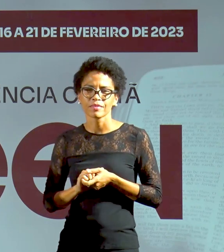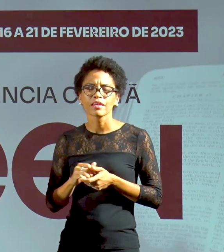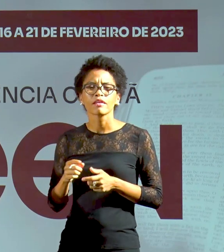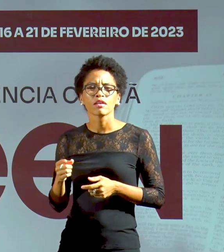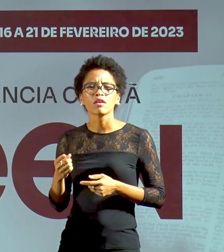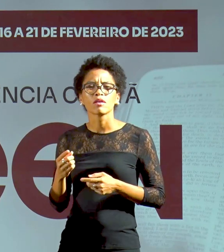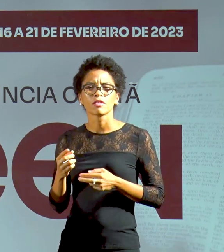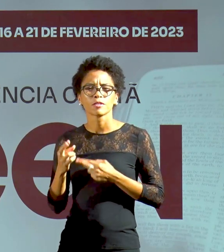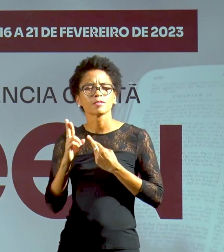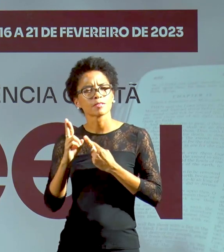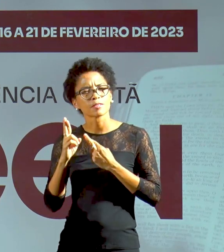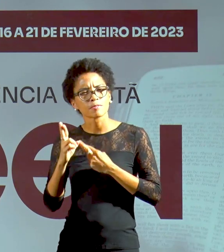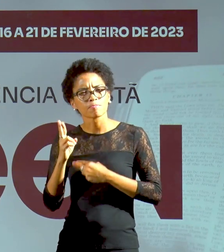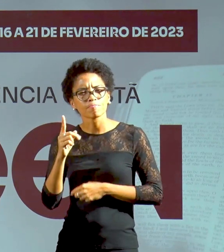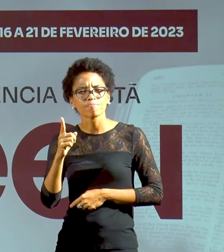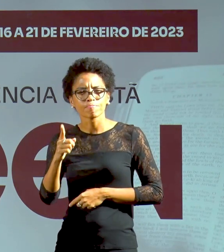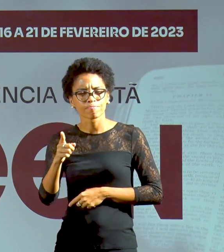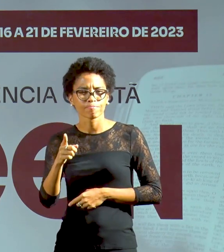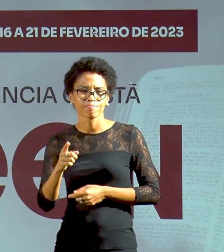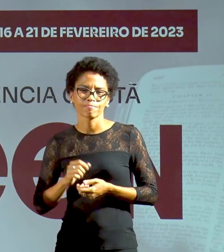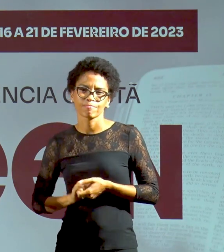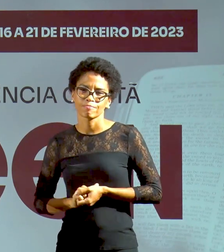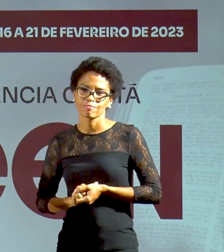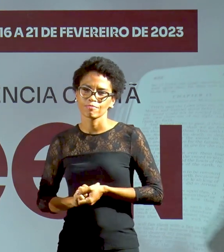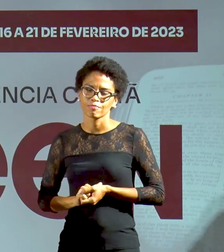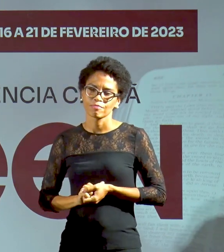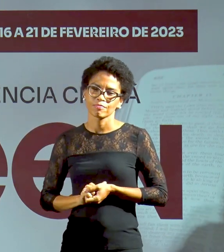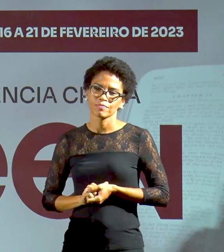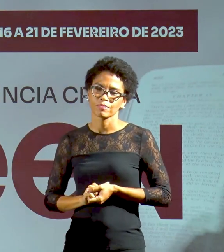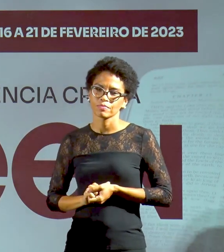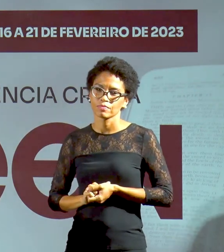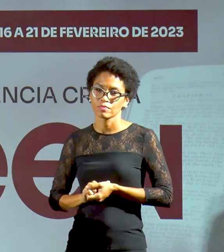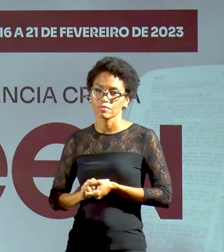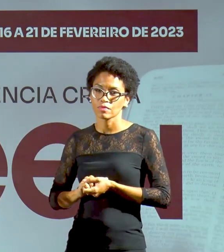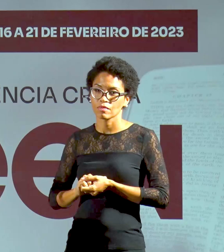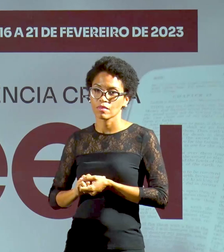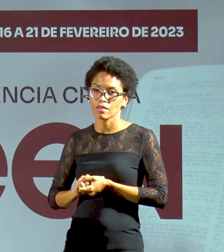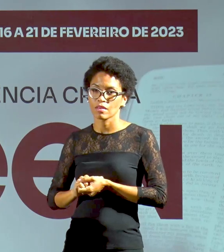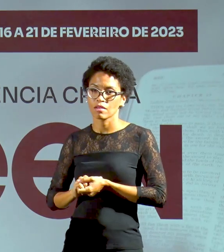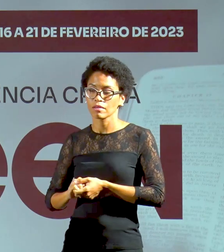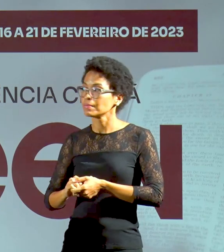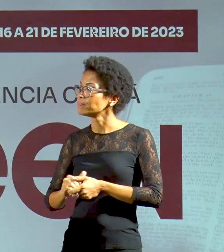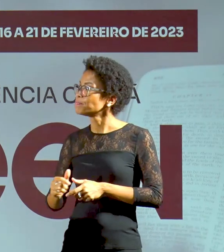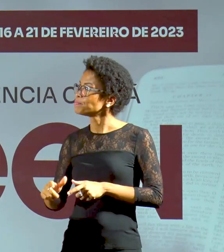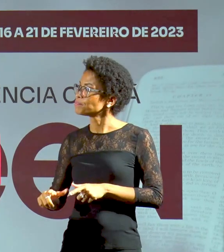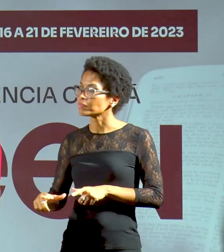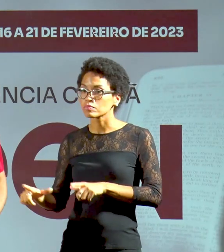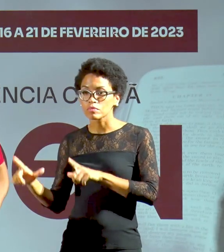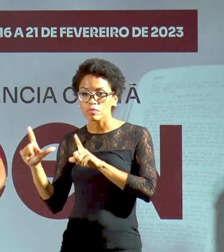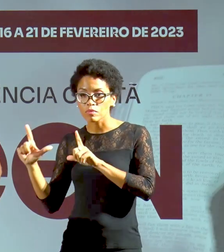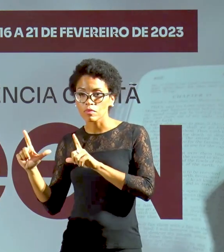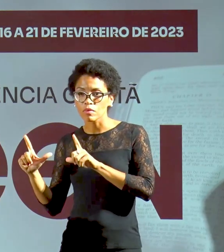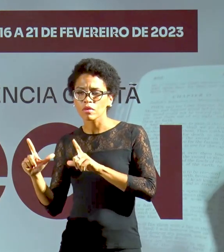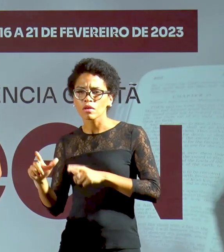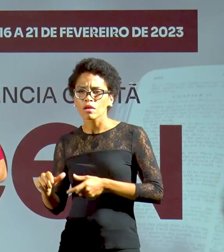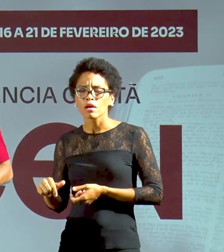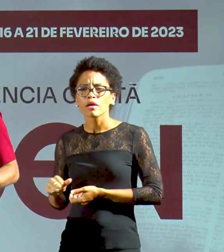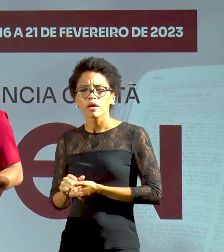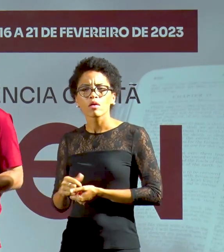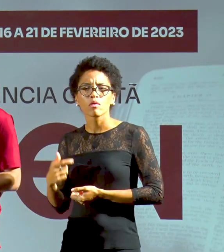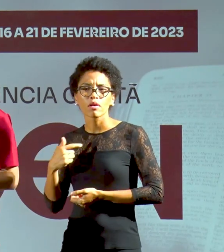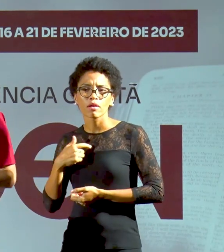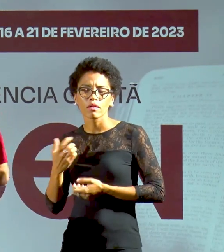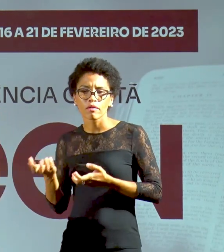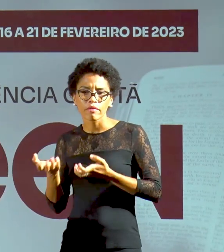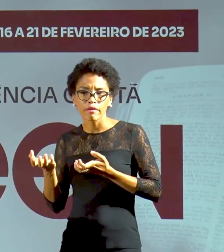você e ali do lado é eu quero também compartilhar com vocês